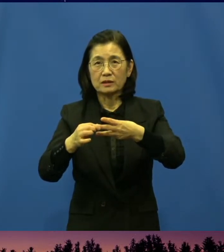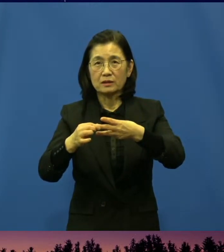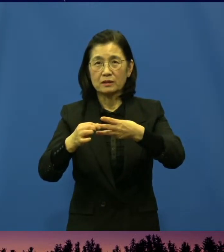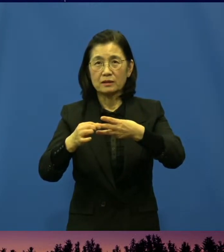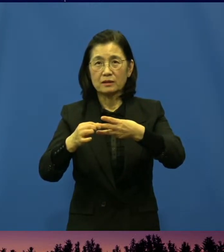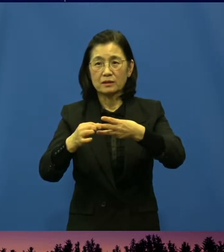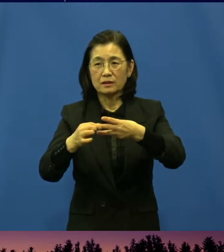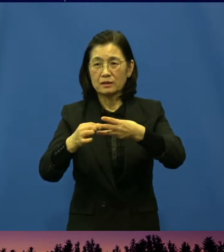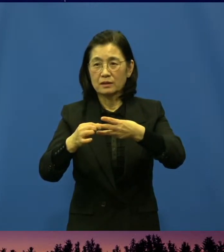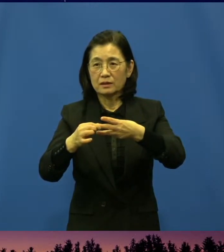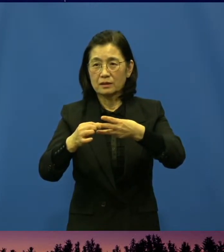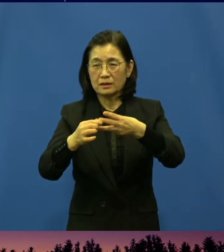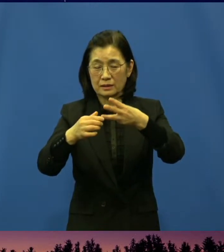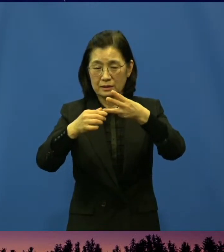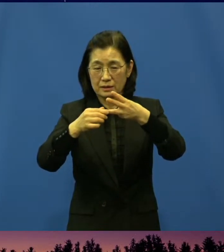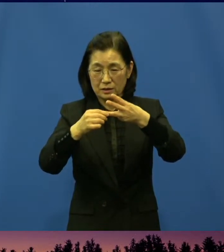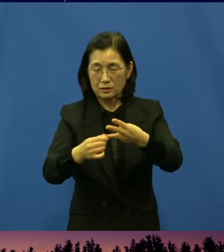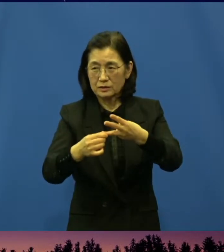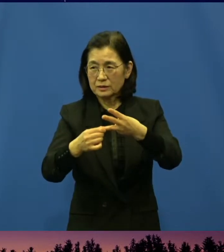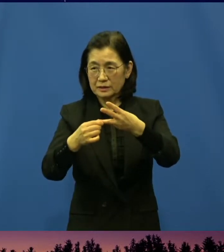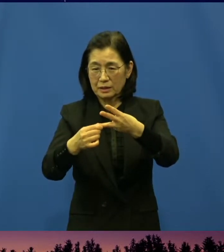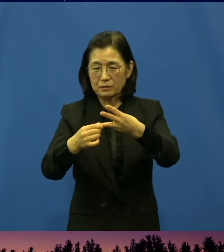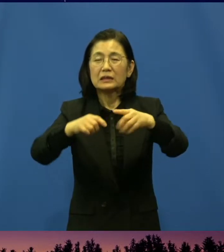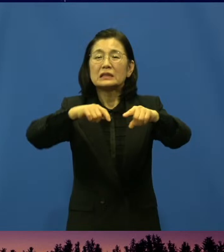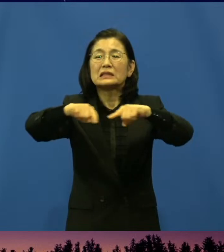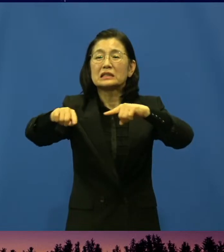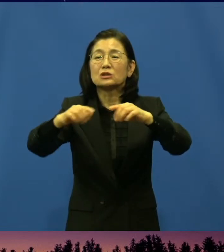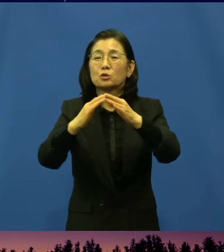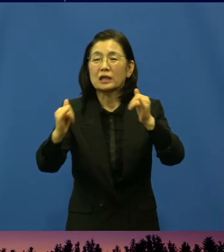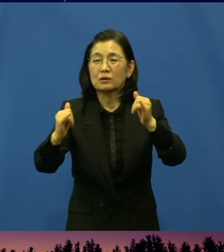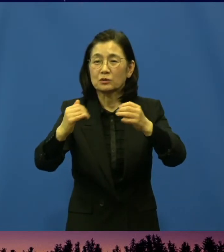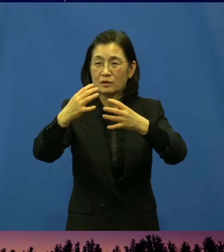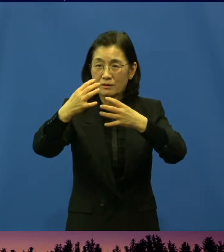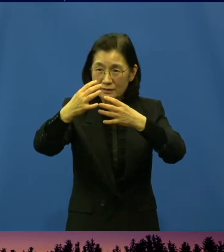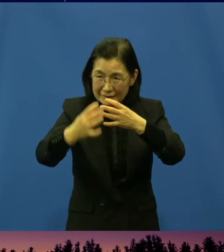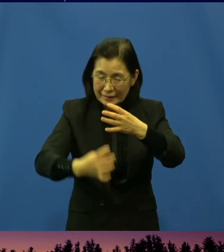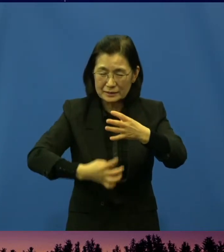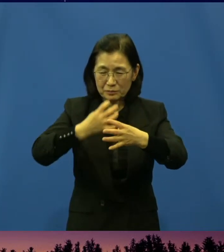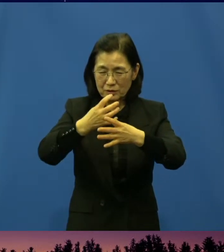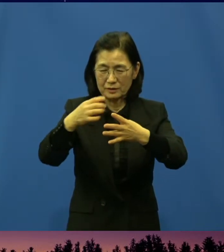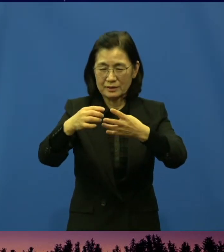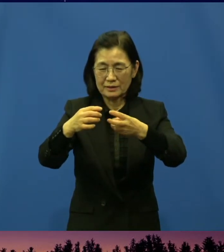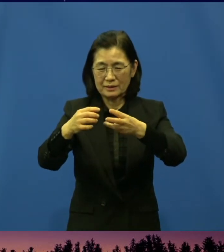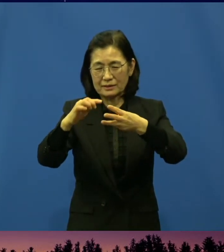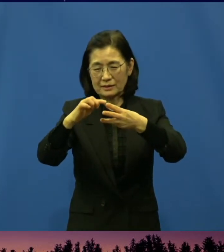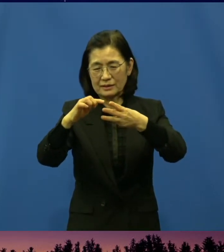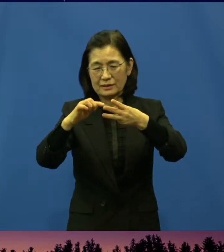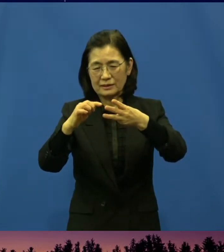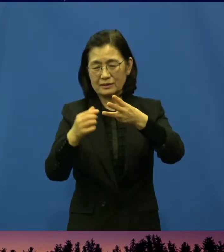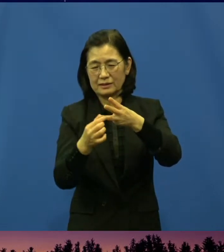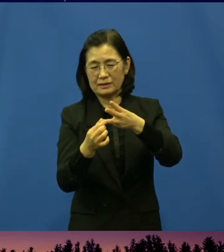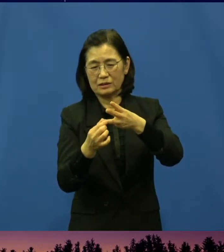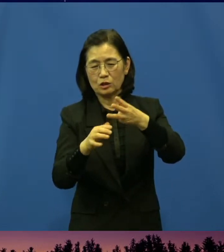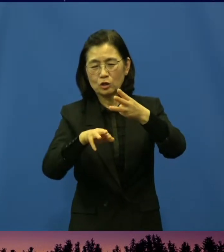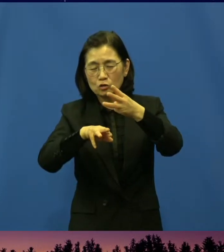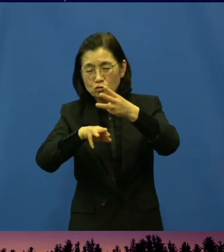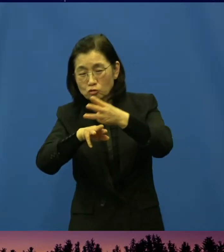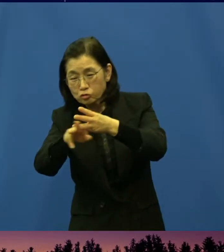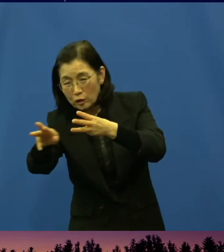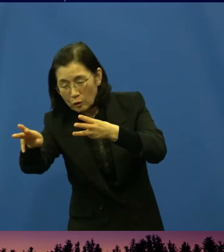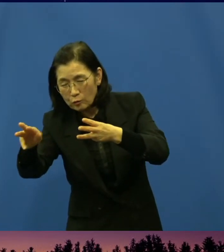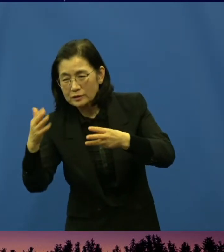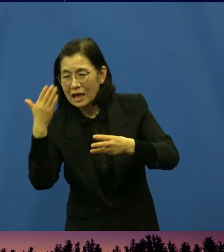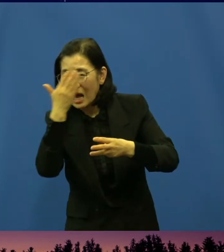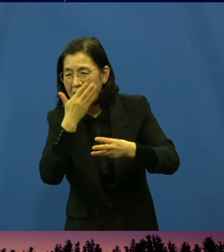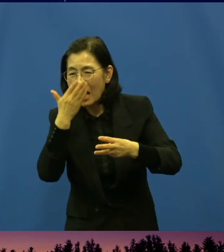40년. 진짜 40년은 뭐죠? 마지막 출애굽에서 가나안